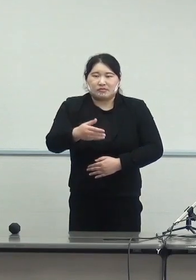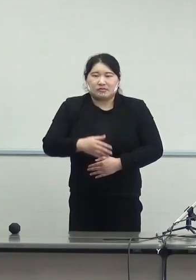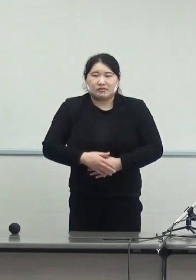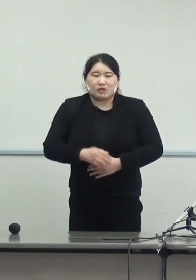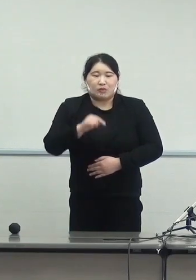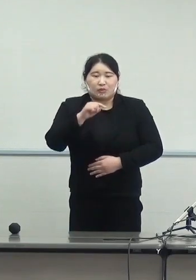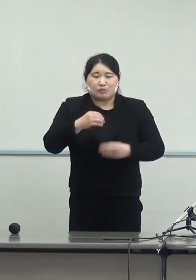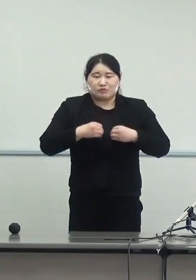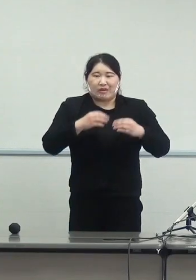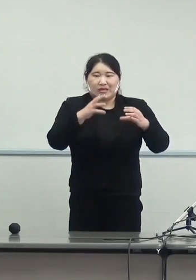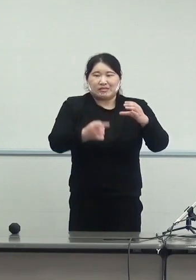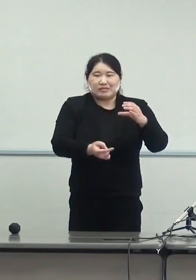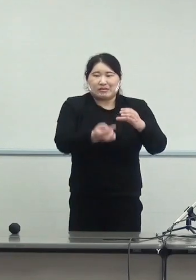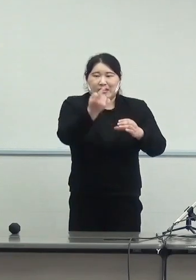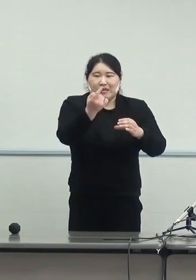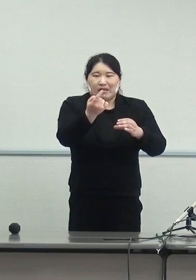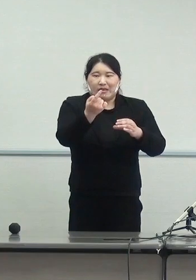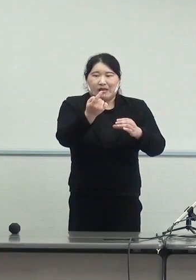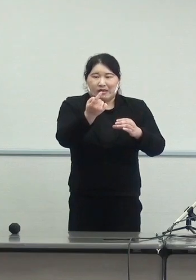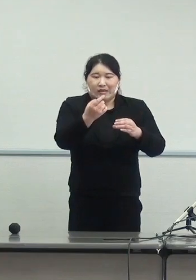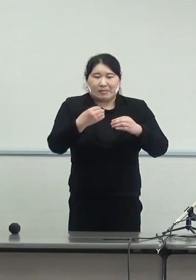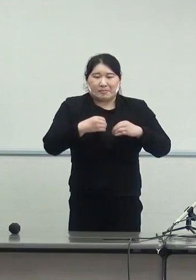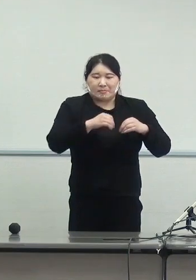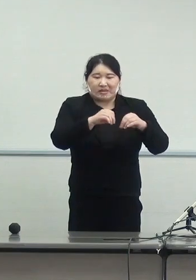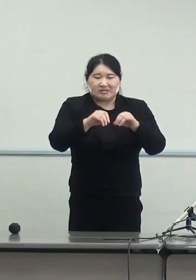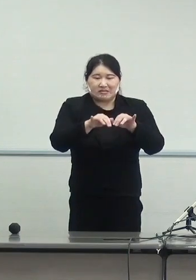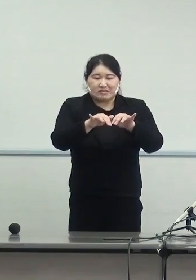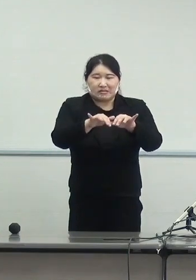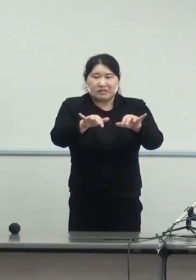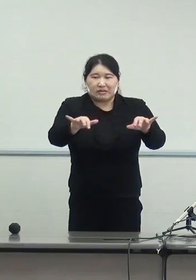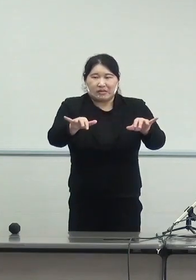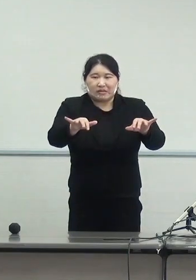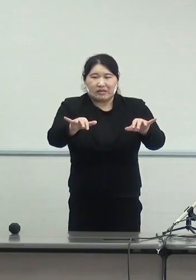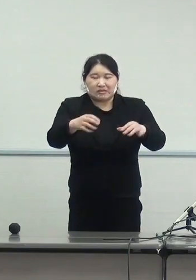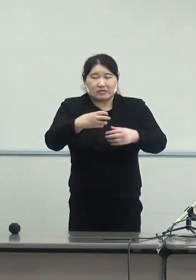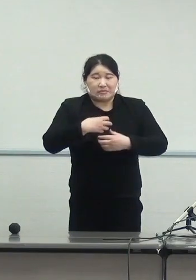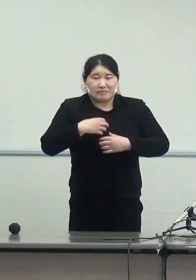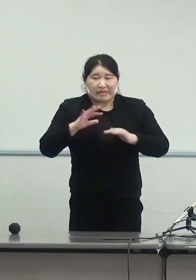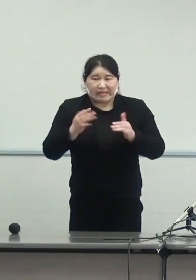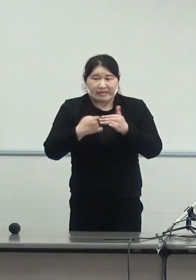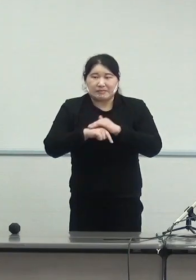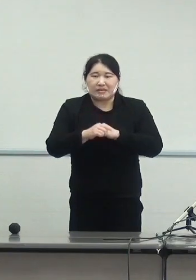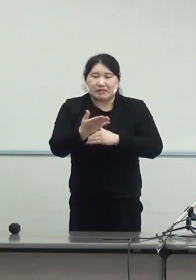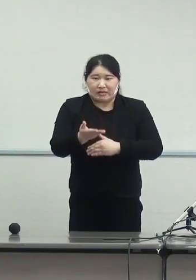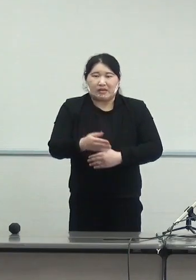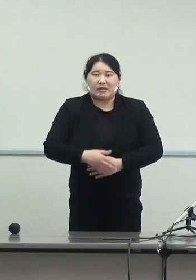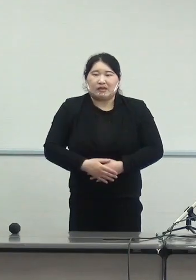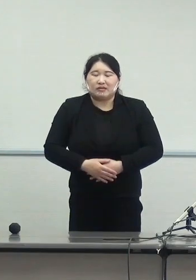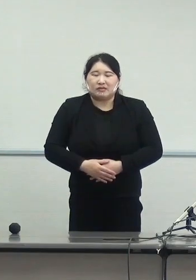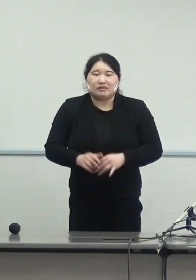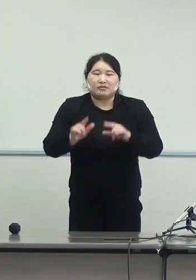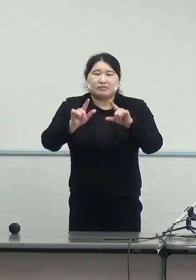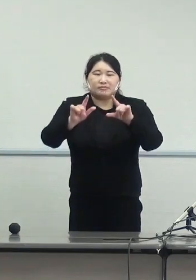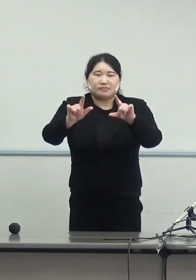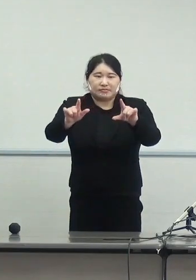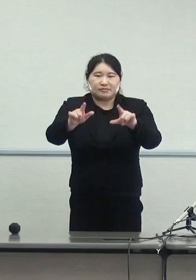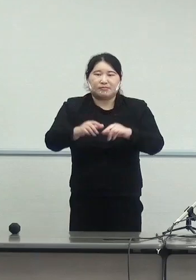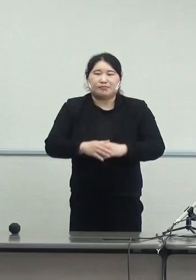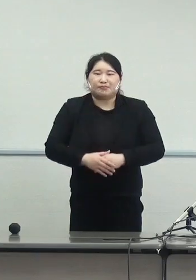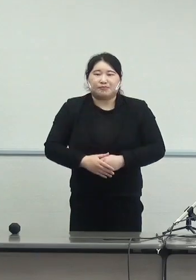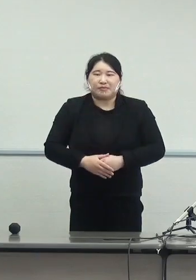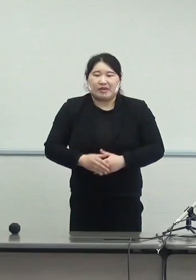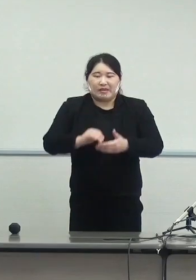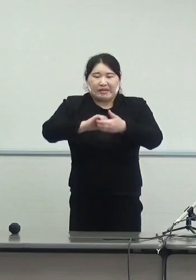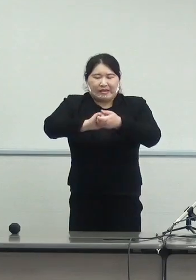このクラスターからさらに感染者が広がるっていう見込みは今のところないということですか。 はい、もちろん